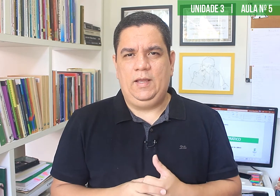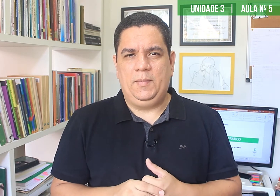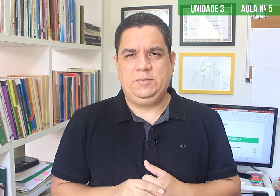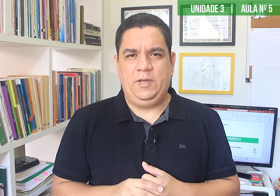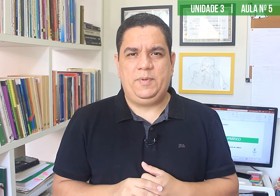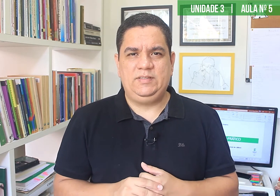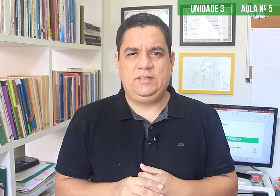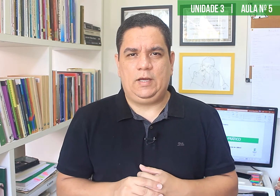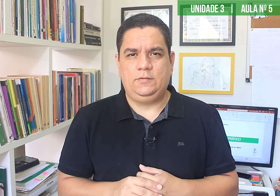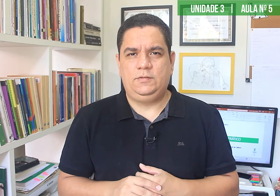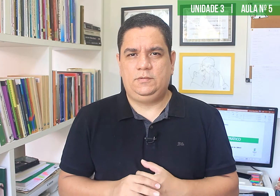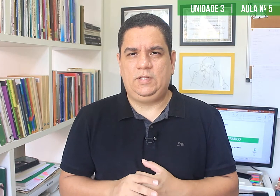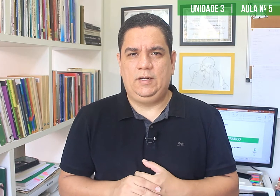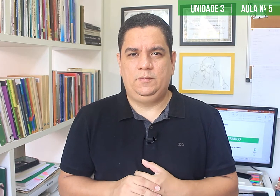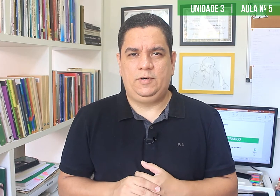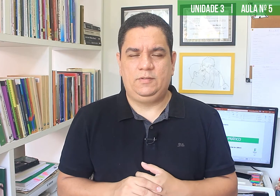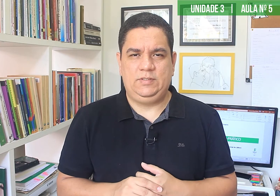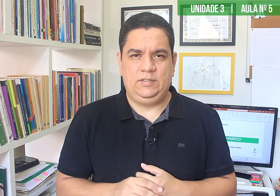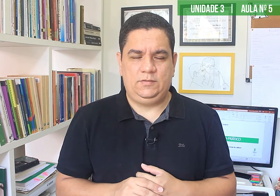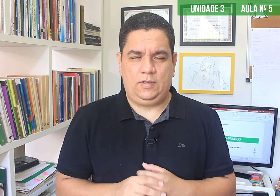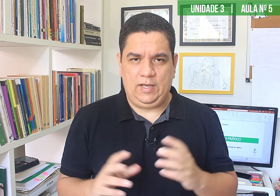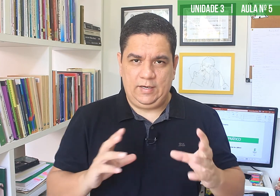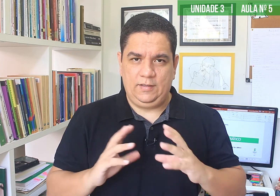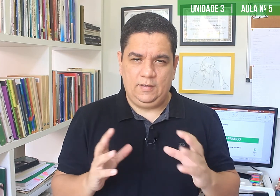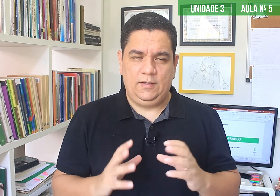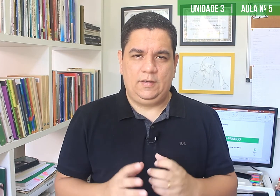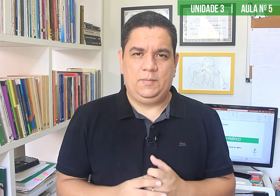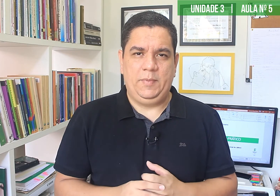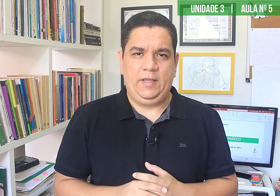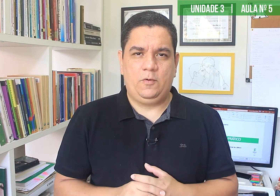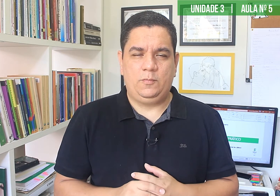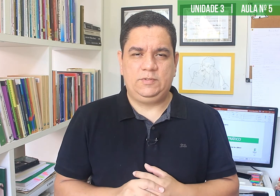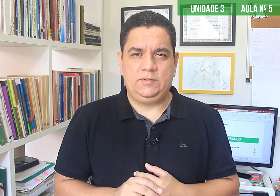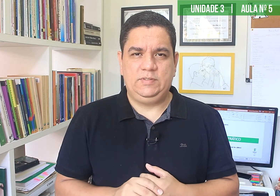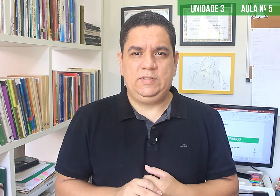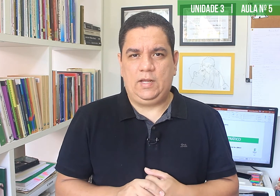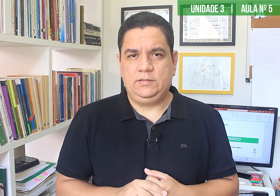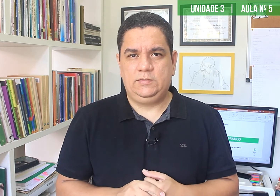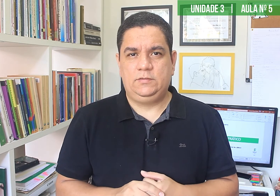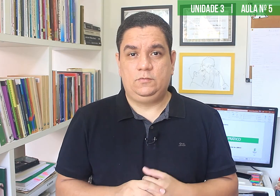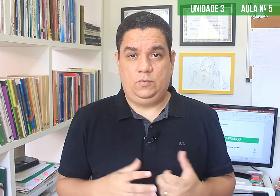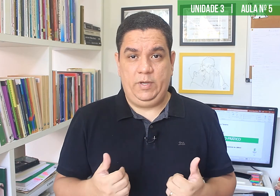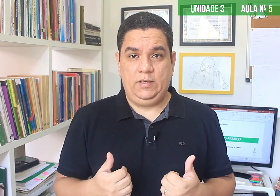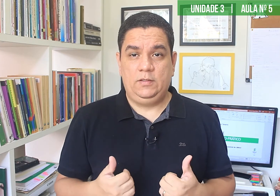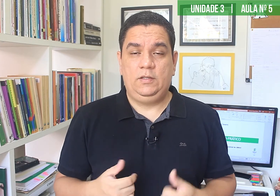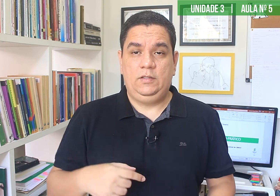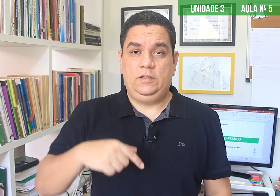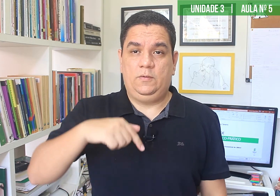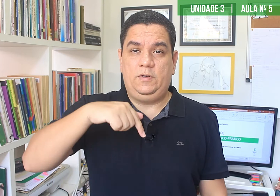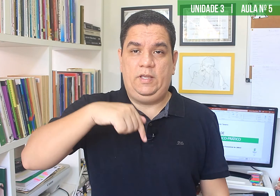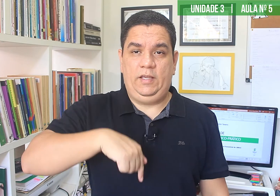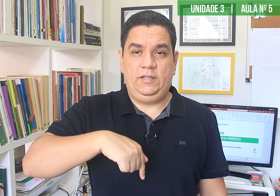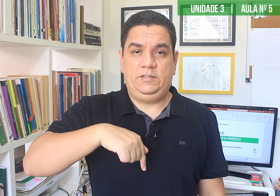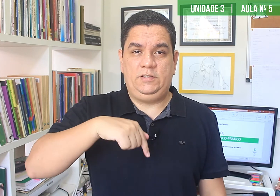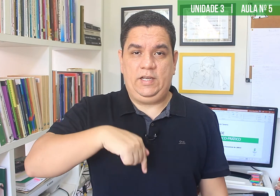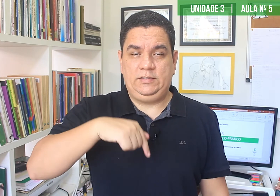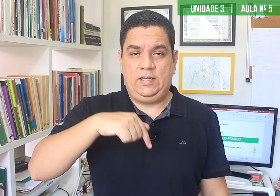mais bem apresentados. Tá? Para vocês olharem bem como são esses sinais. Tudo bem? Então, este, esta,